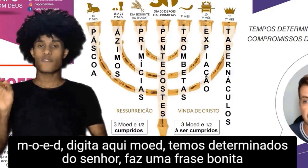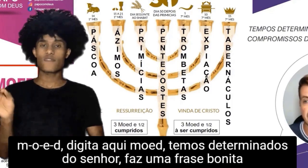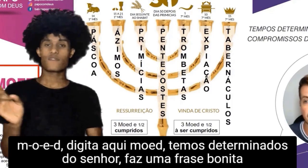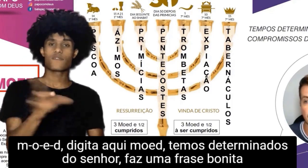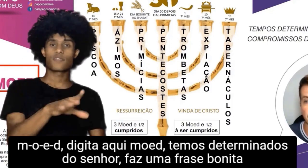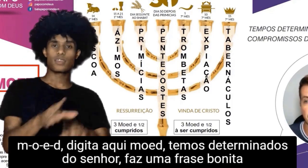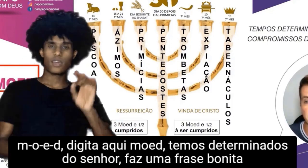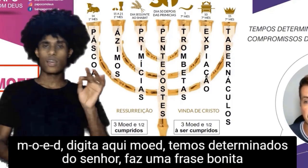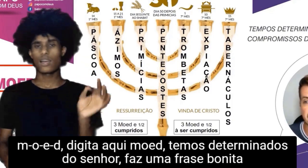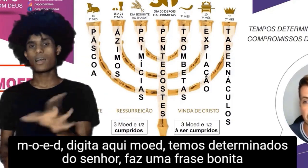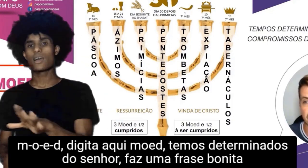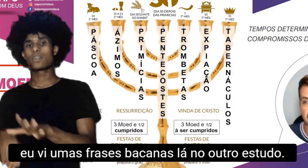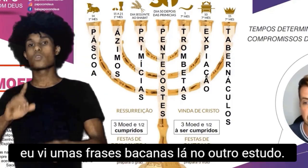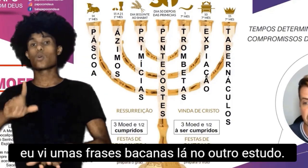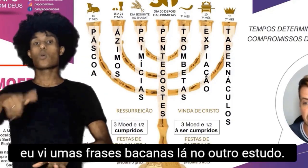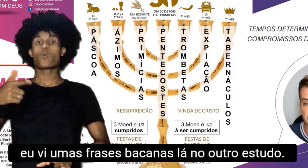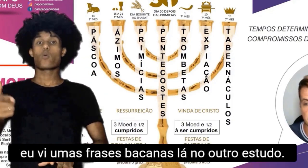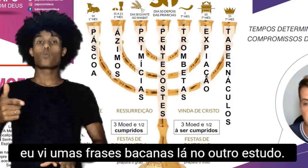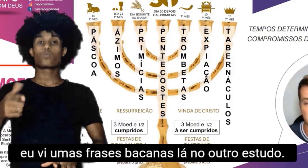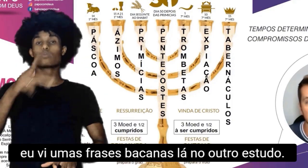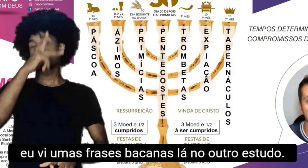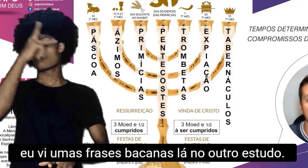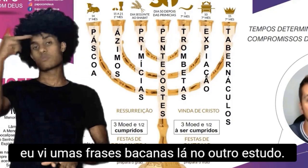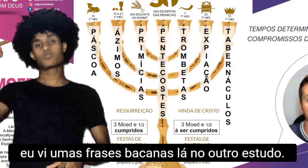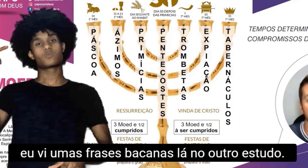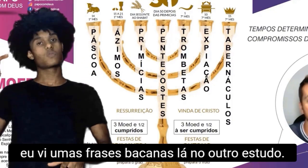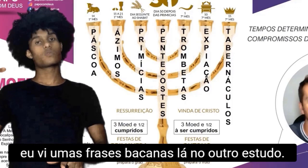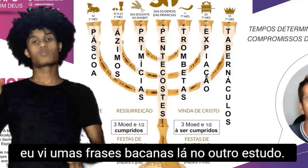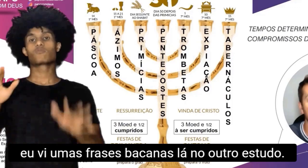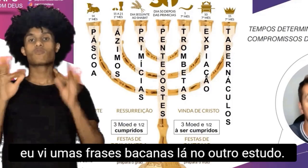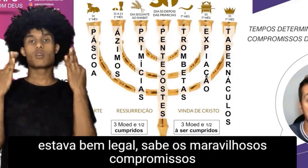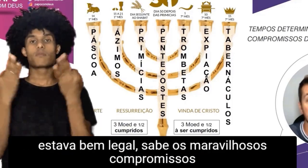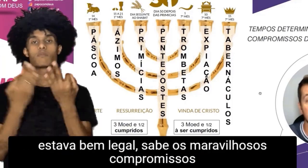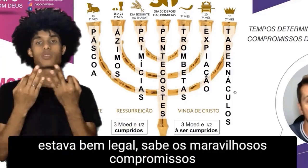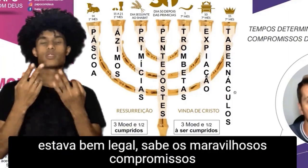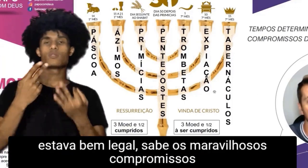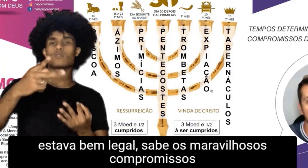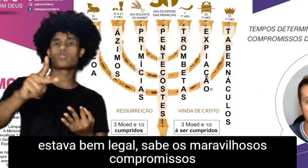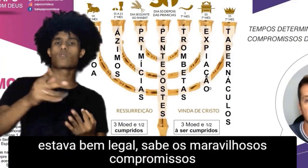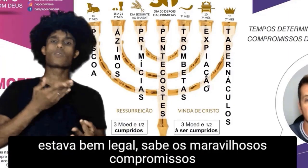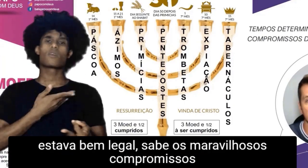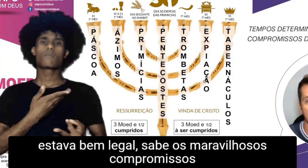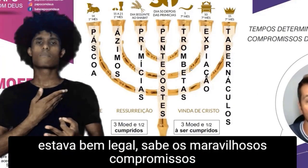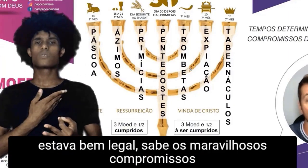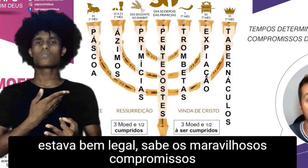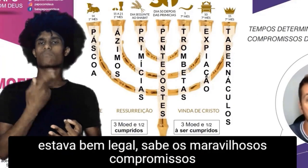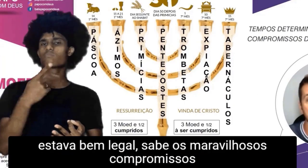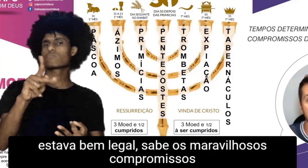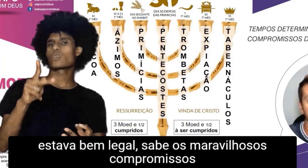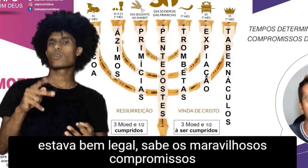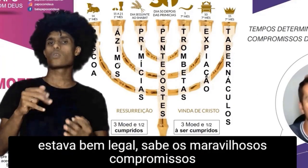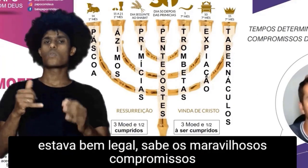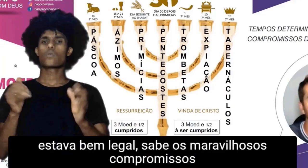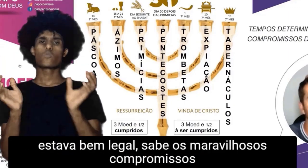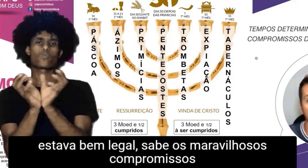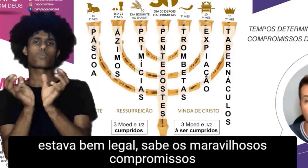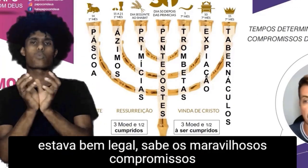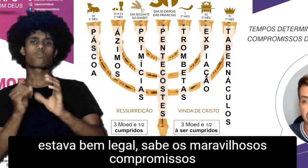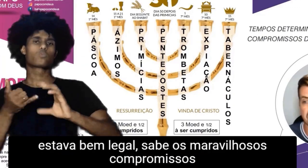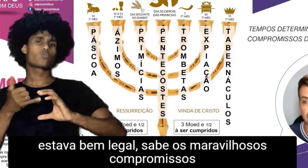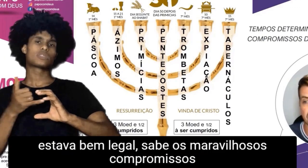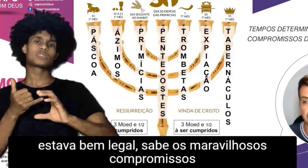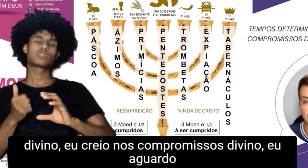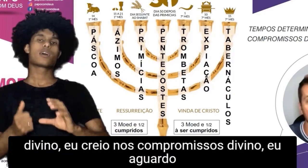tempos determinados do Senhor. Faz uma frase bonita, eu vi umas frases bacanas lá no outro estudo, tava bem legal, sabe? Os compromissos,